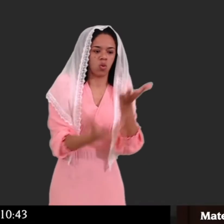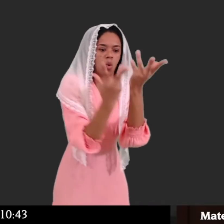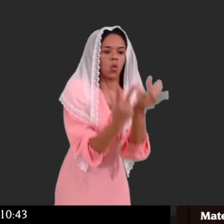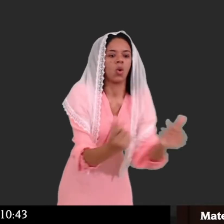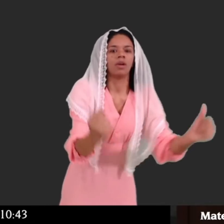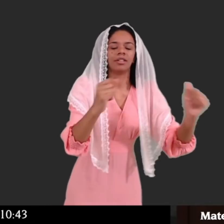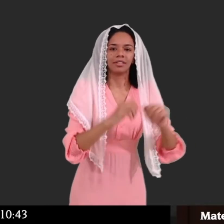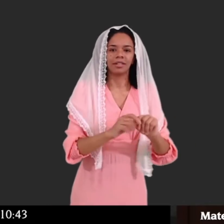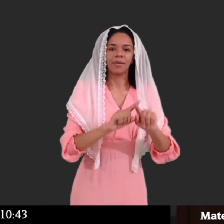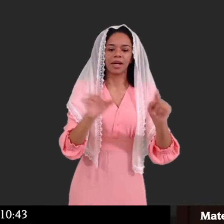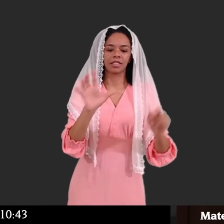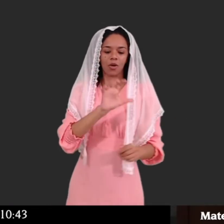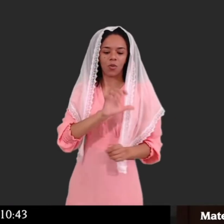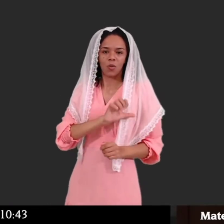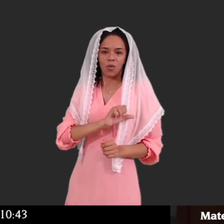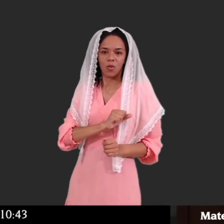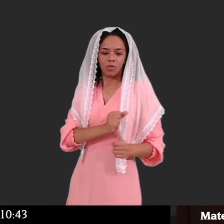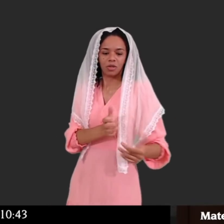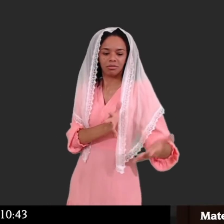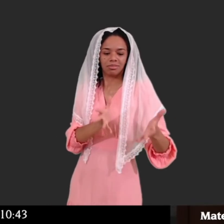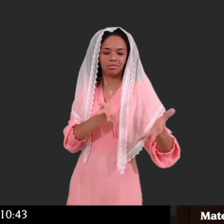e é um amor que constrói.